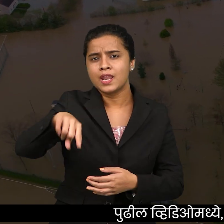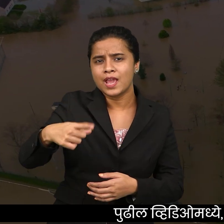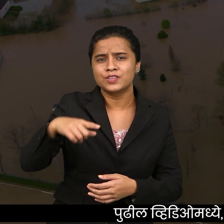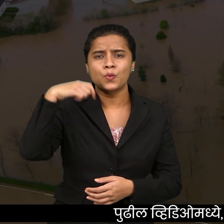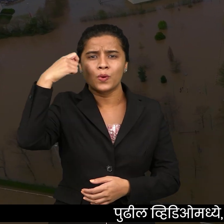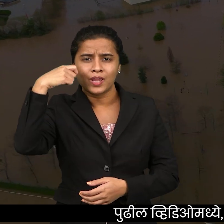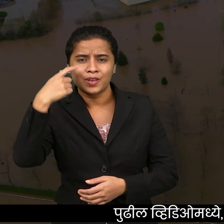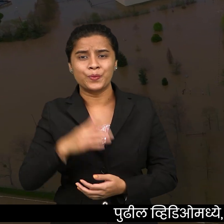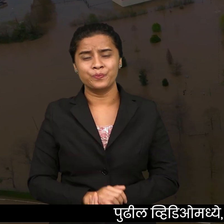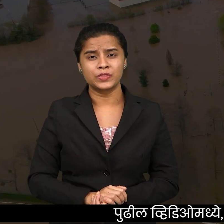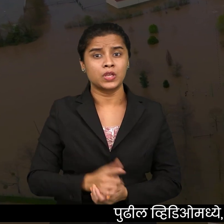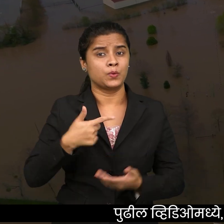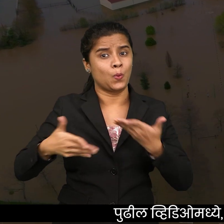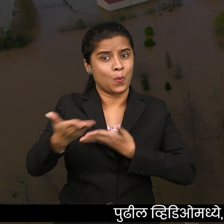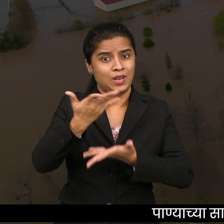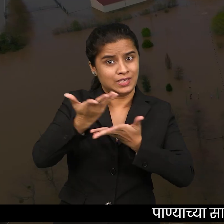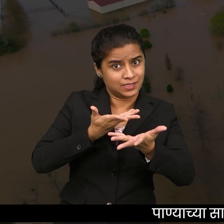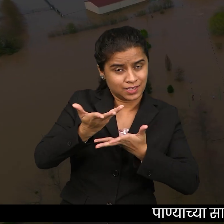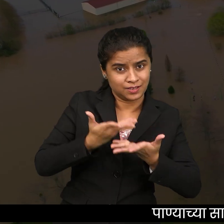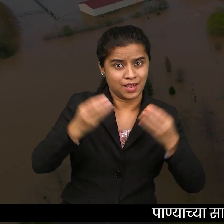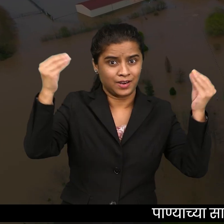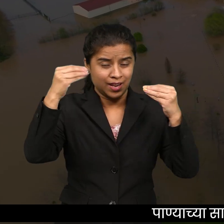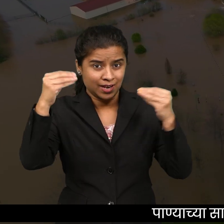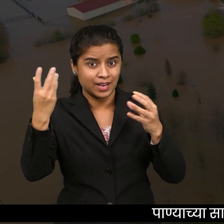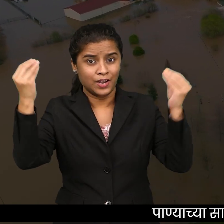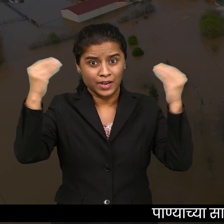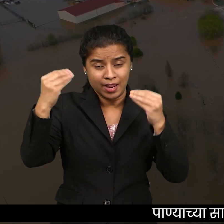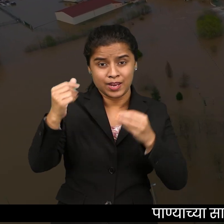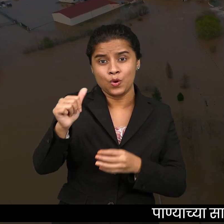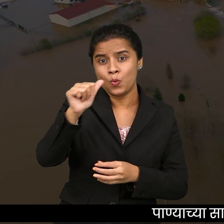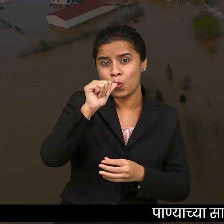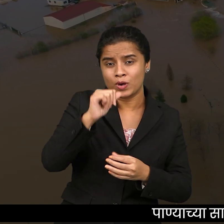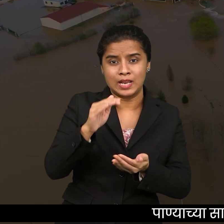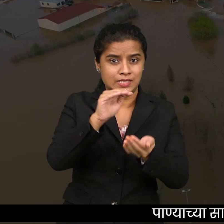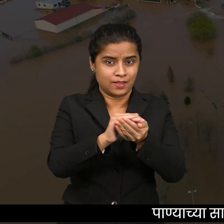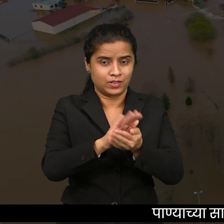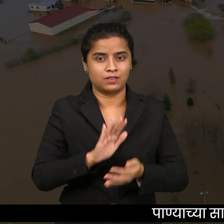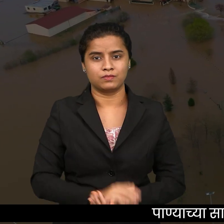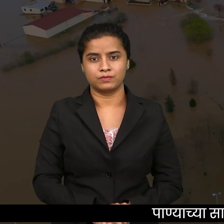पुढील व्हिडिओमध्ये आपण पाऊस आणि पावसाच्या पाण्याच्या साठवणुकीबद्दल चर्चा करू.